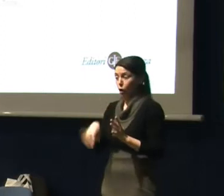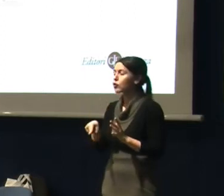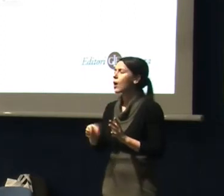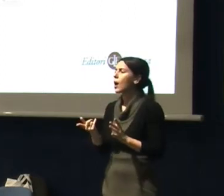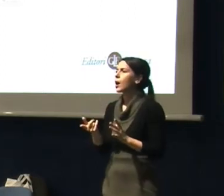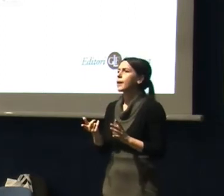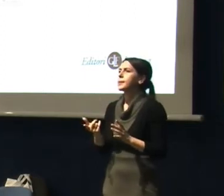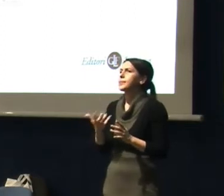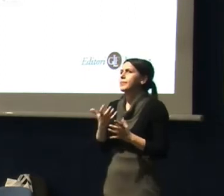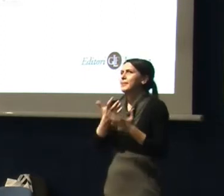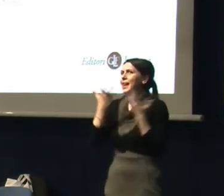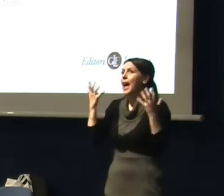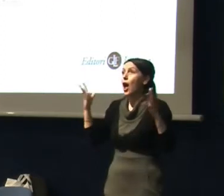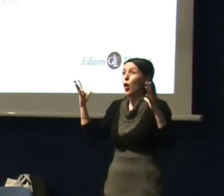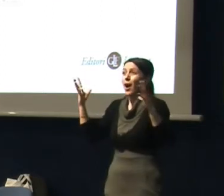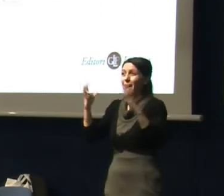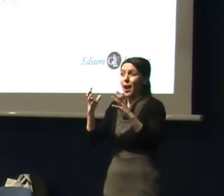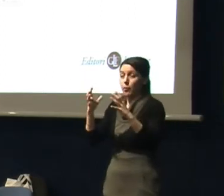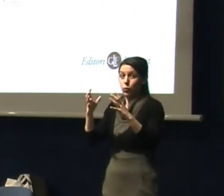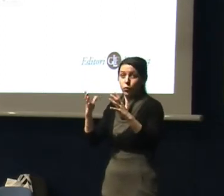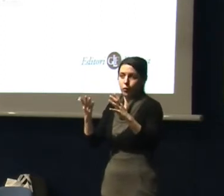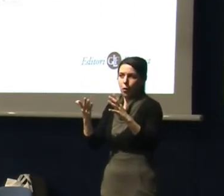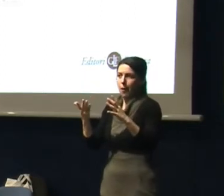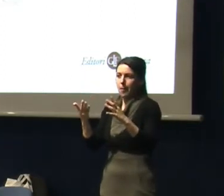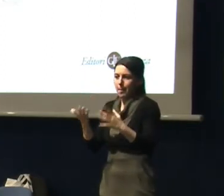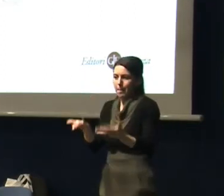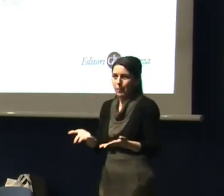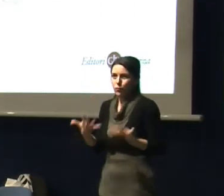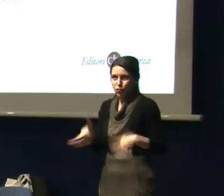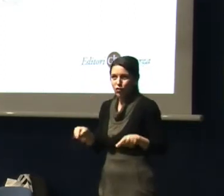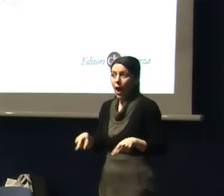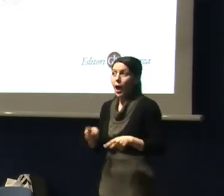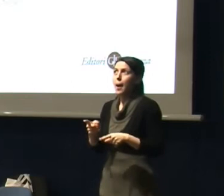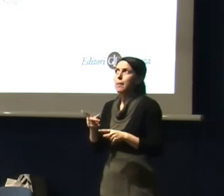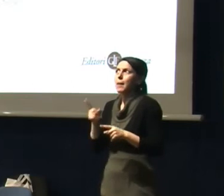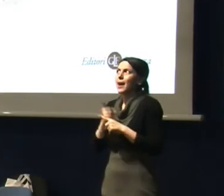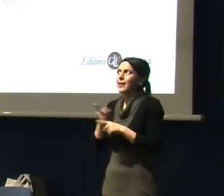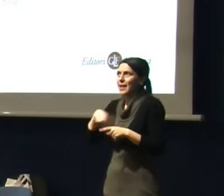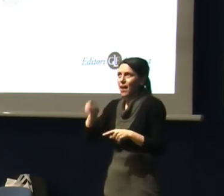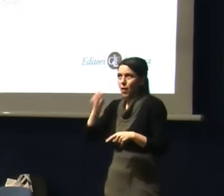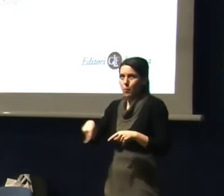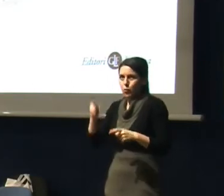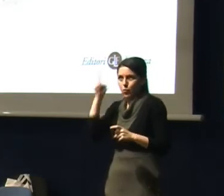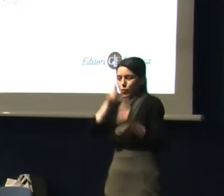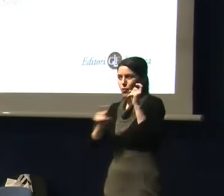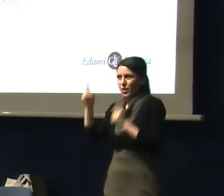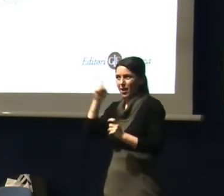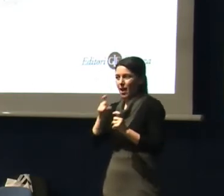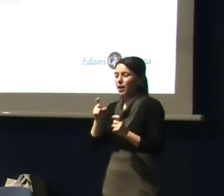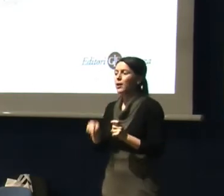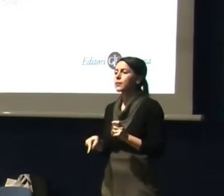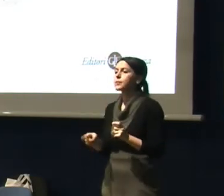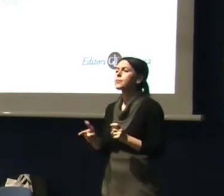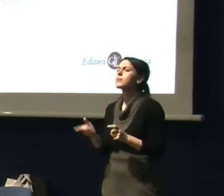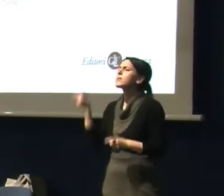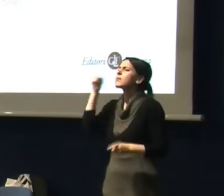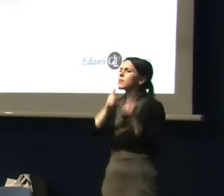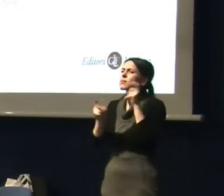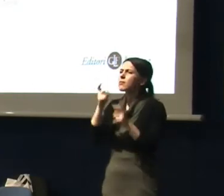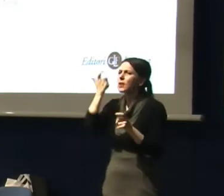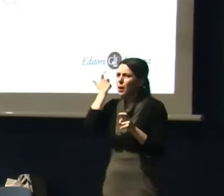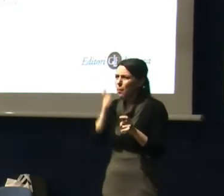il crepuscolo non solo c'è ma è abbastanza preoccupante ed è molto preoccupante per un